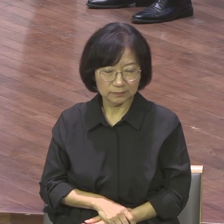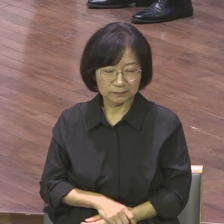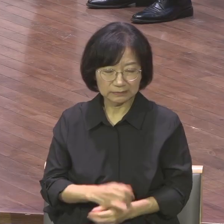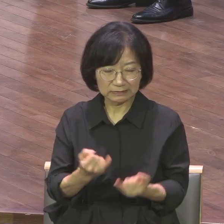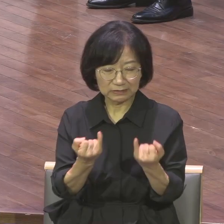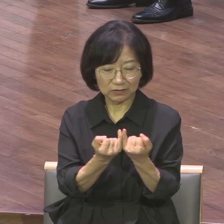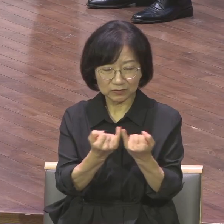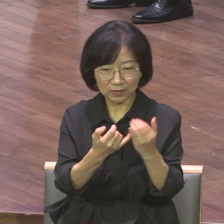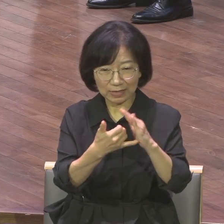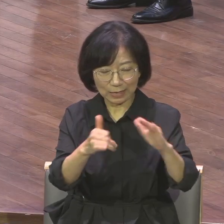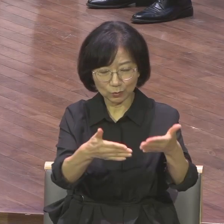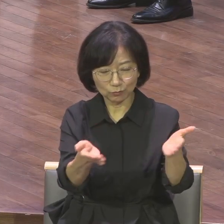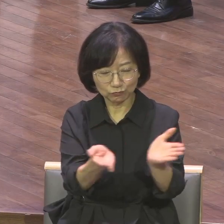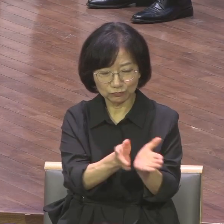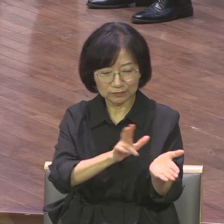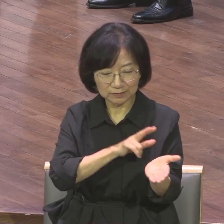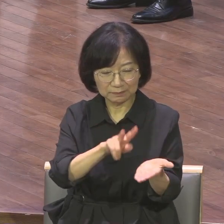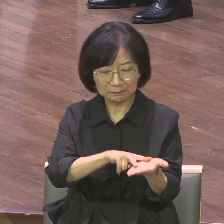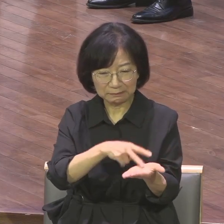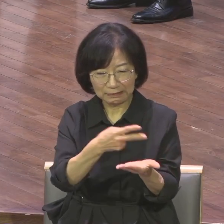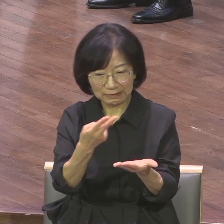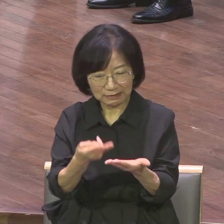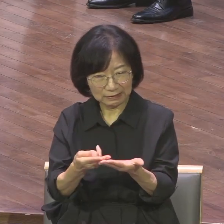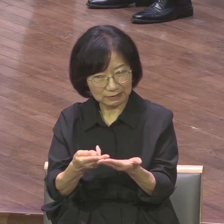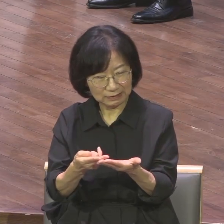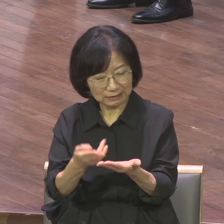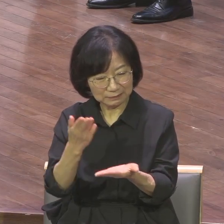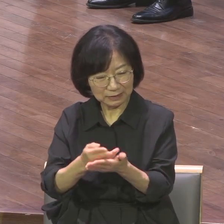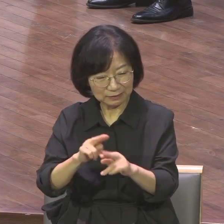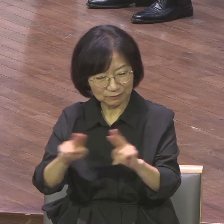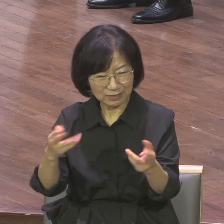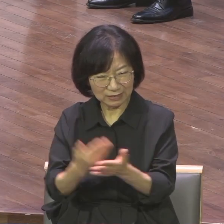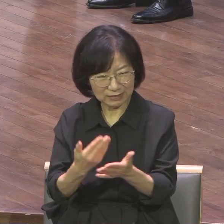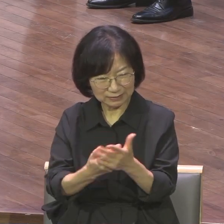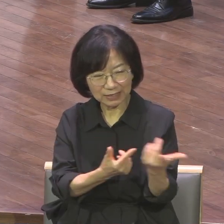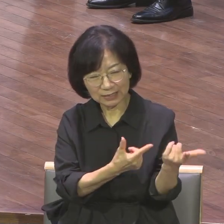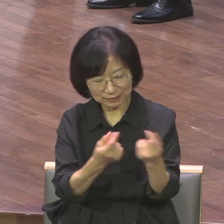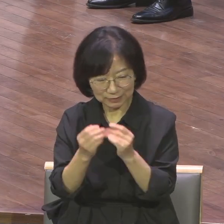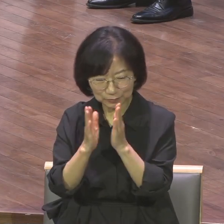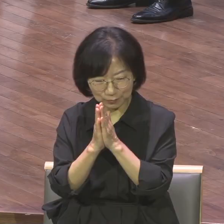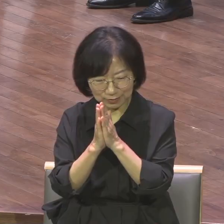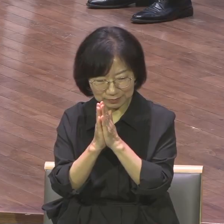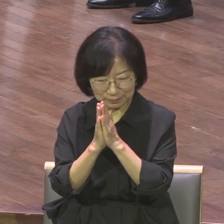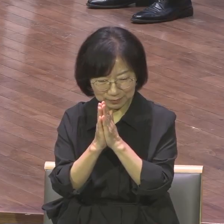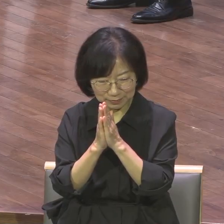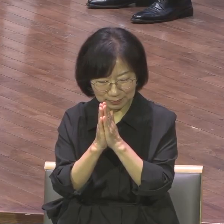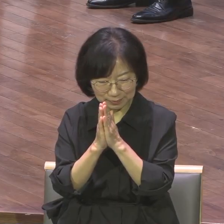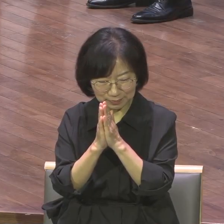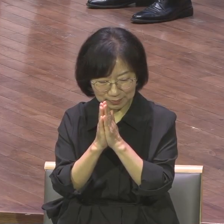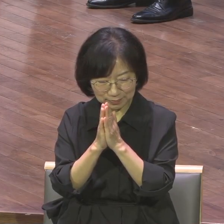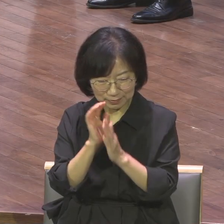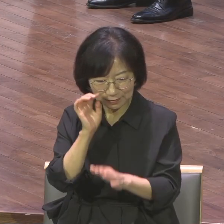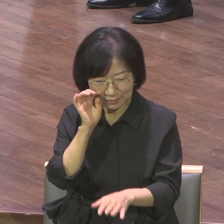가족부로 개편된다는데 이것이 무효화되게 하여 주옵소서. 주의 저 기도하겠습니다.